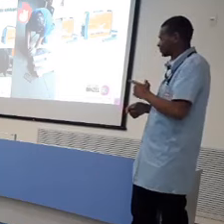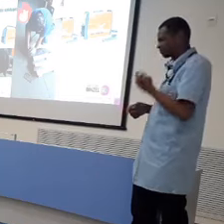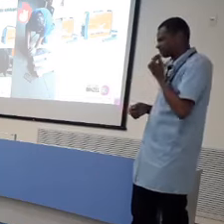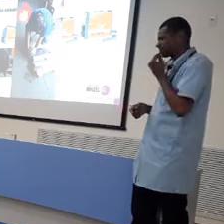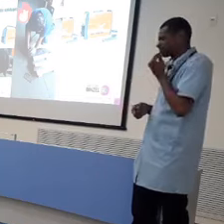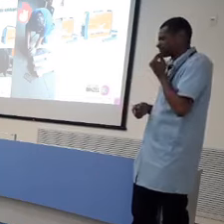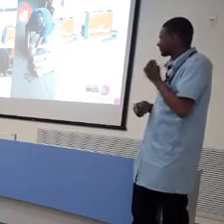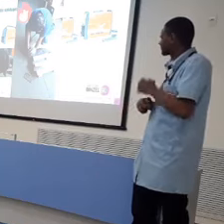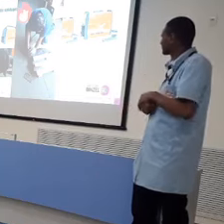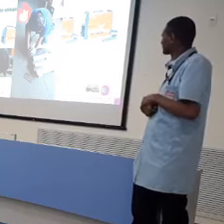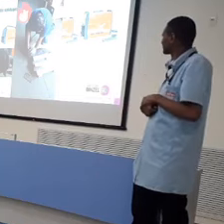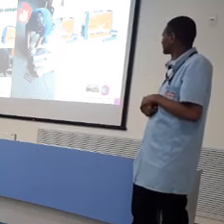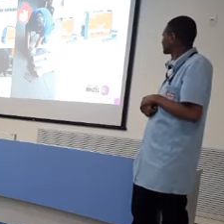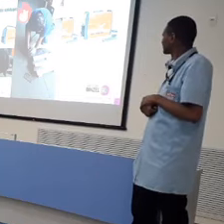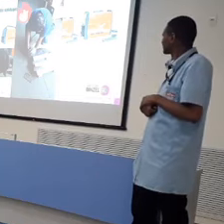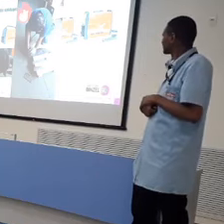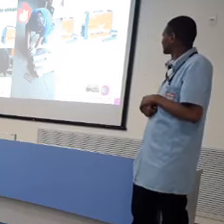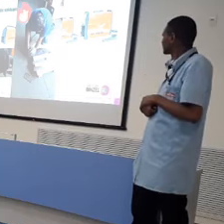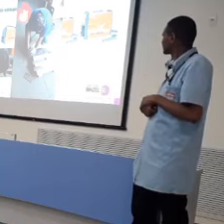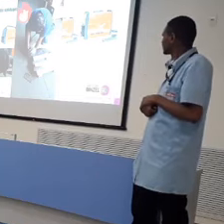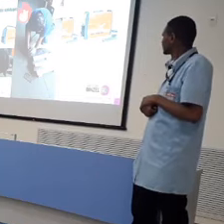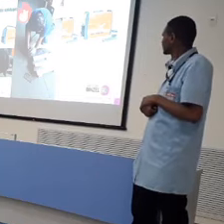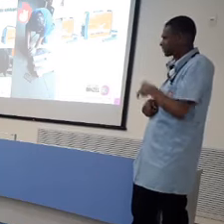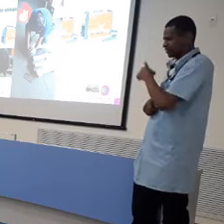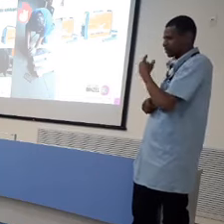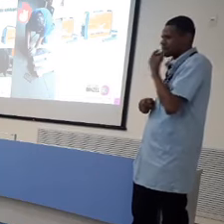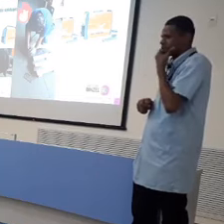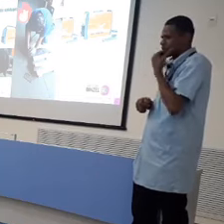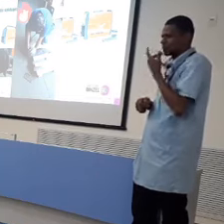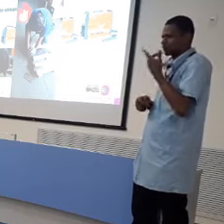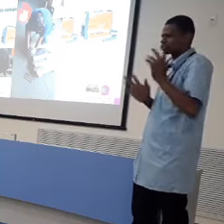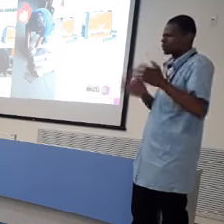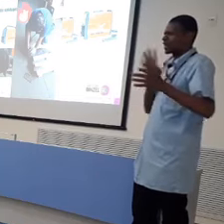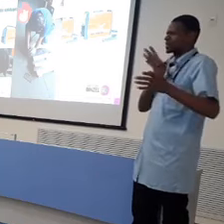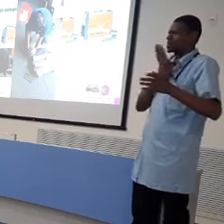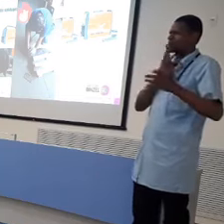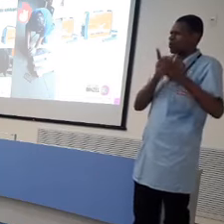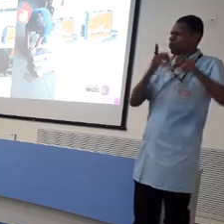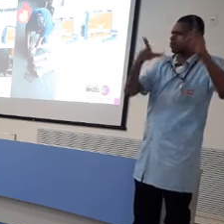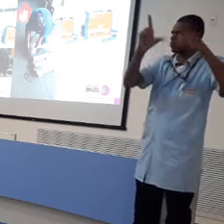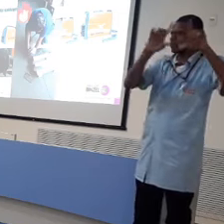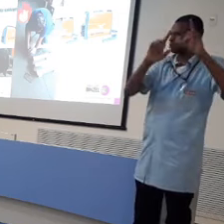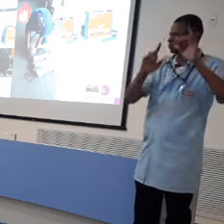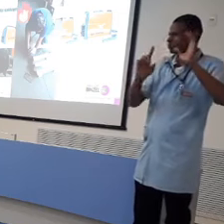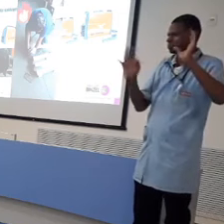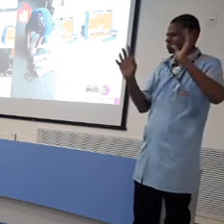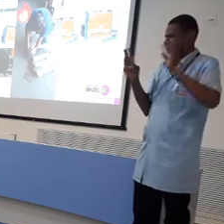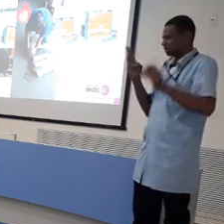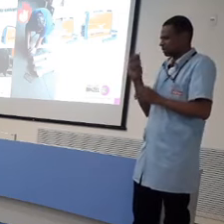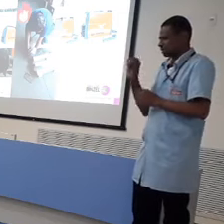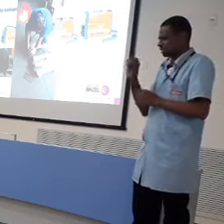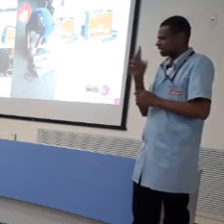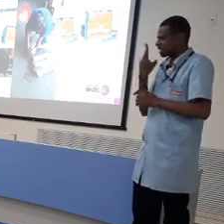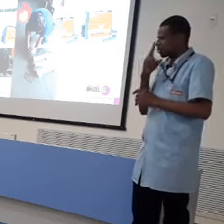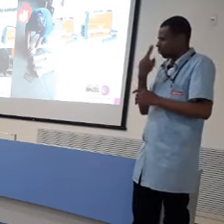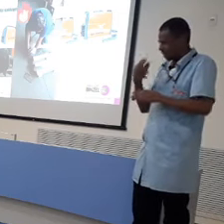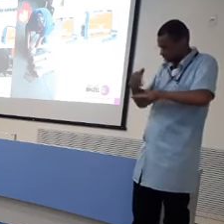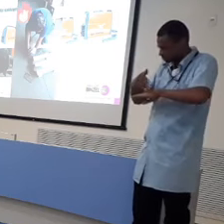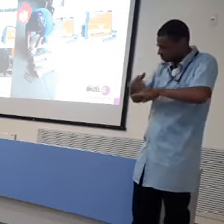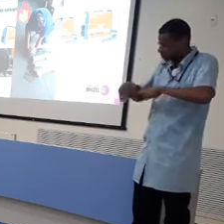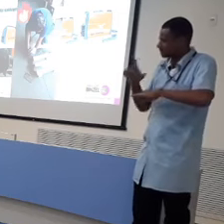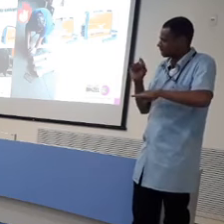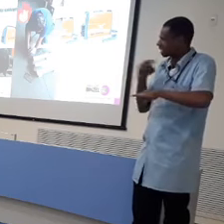O rapaz que estava cortando aí, ele disse que já trabalhava com outras máquinas. Ele falou, a máquina de 30 não corta nem 10